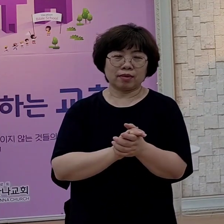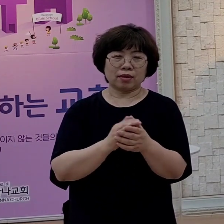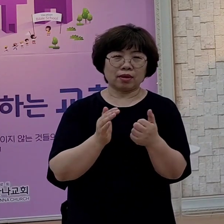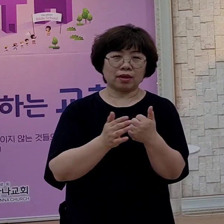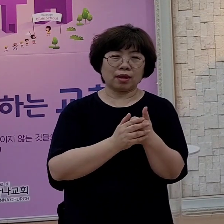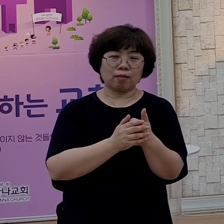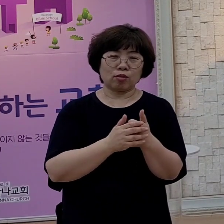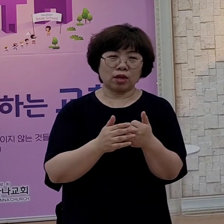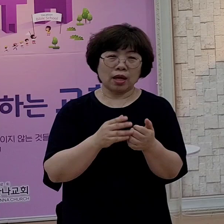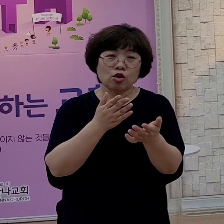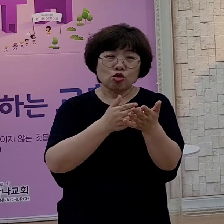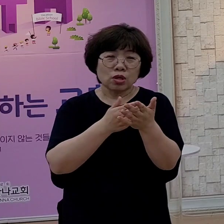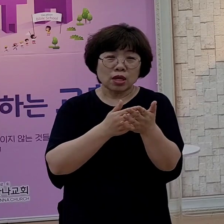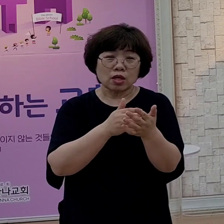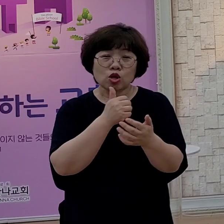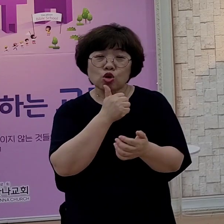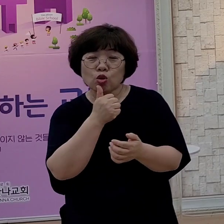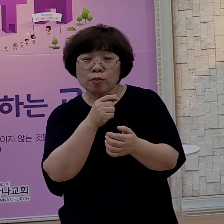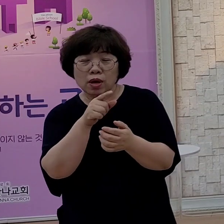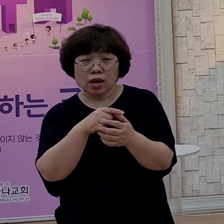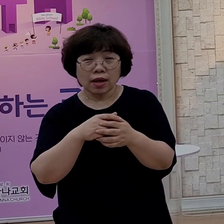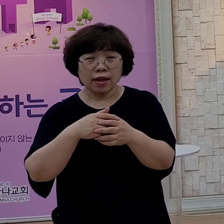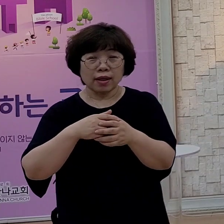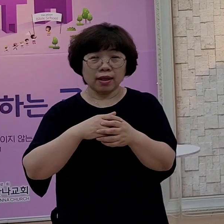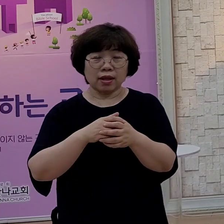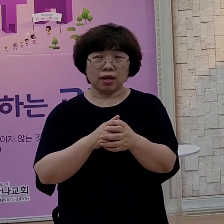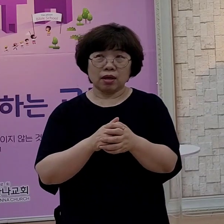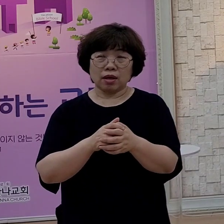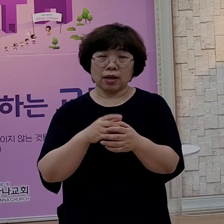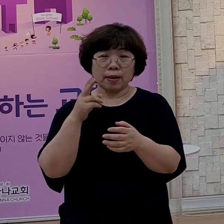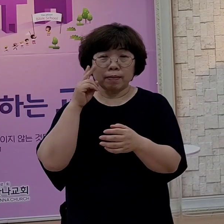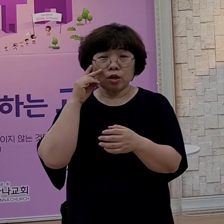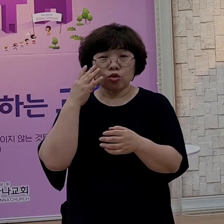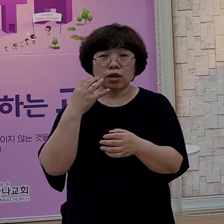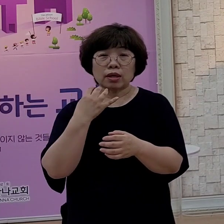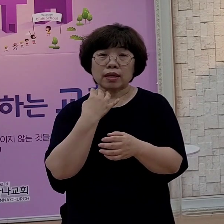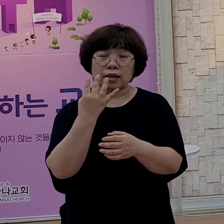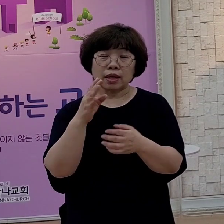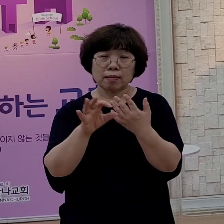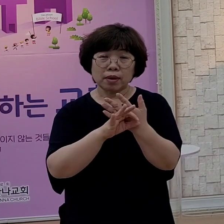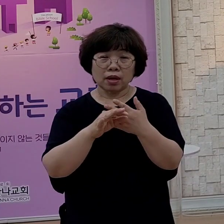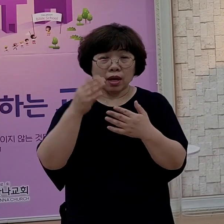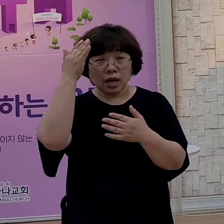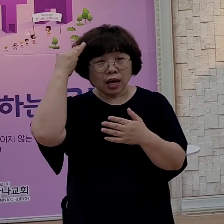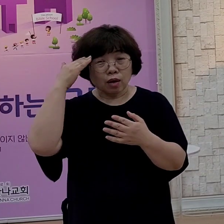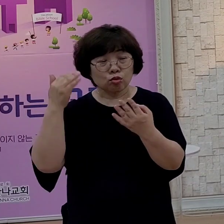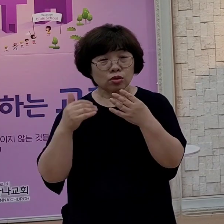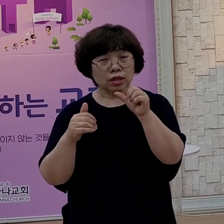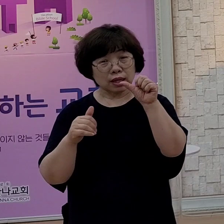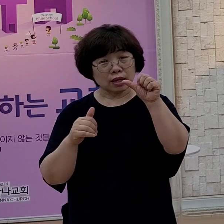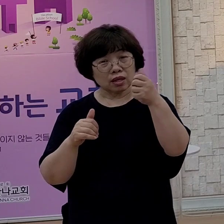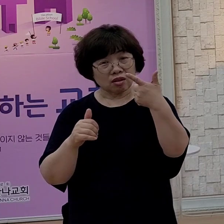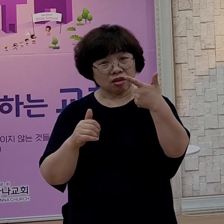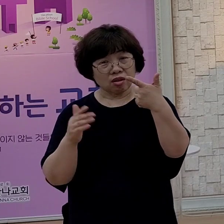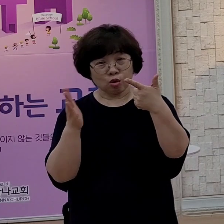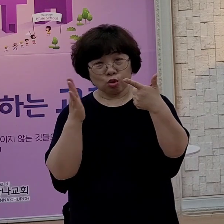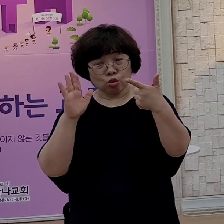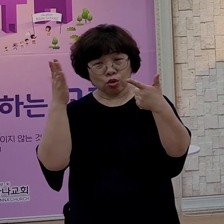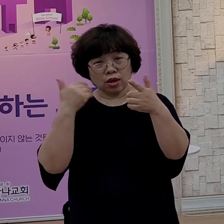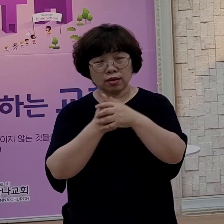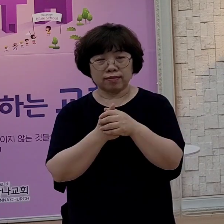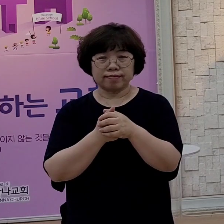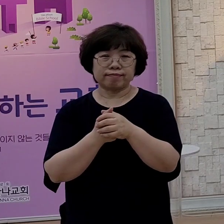여러분 미국 나이 4살이면 우리나라 한 6살쯤 돼요. 적어도 5살이고 그죠? 만으로